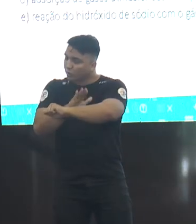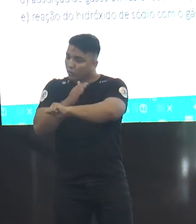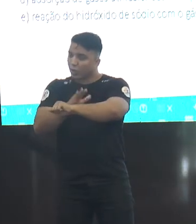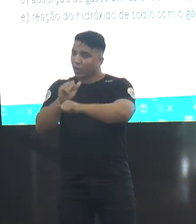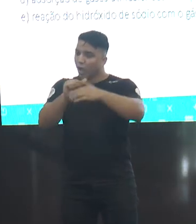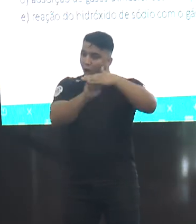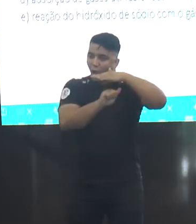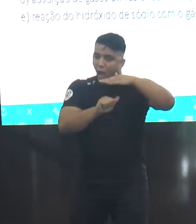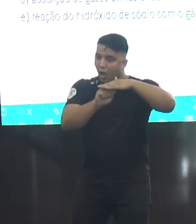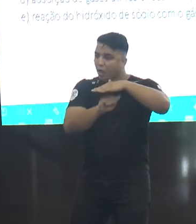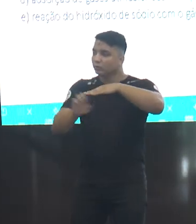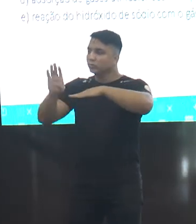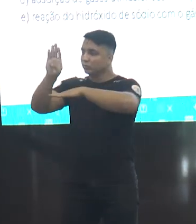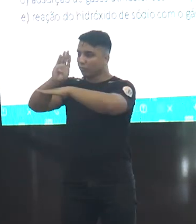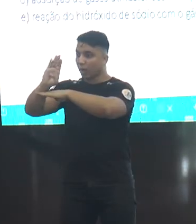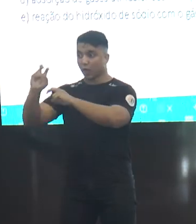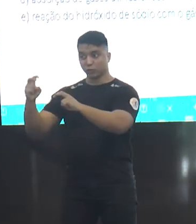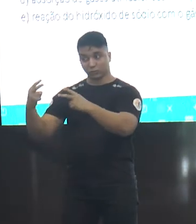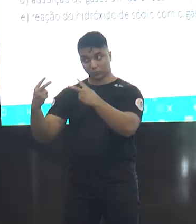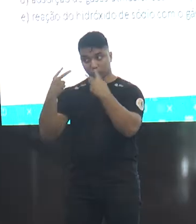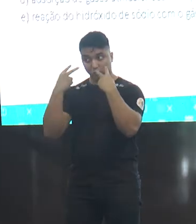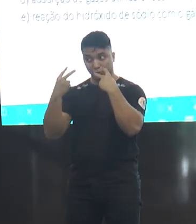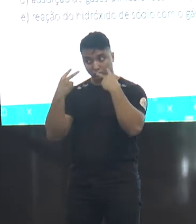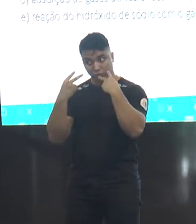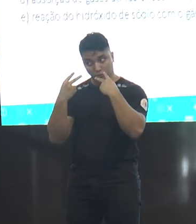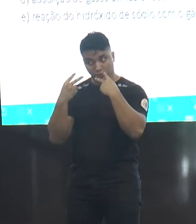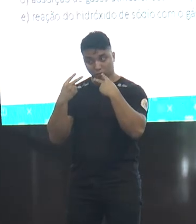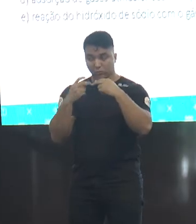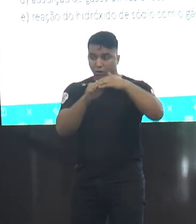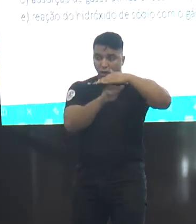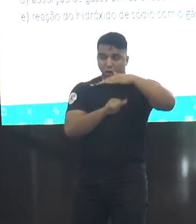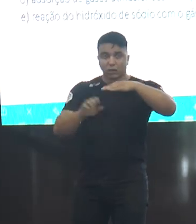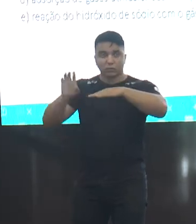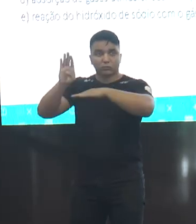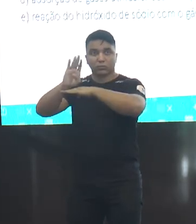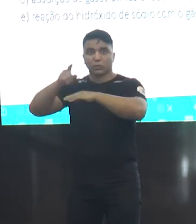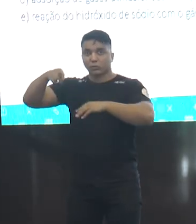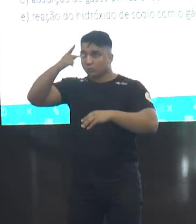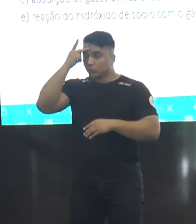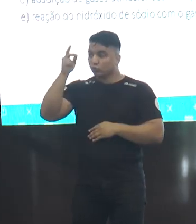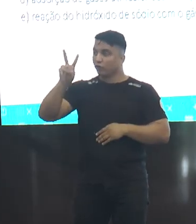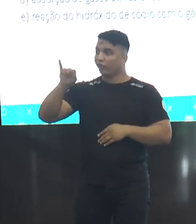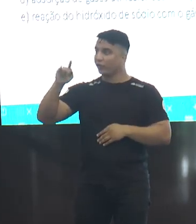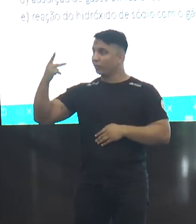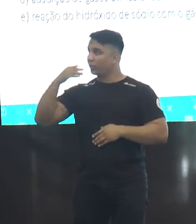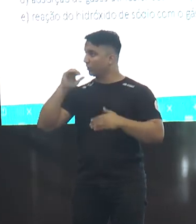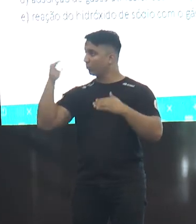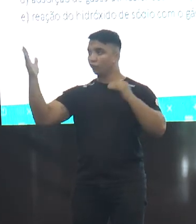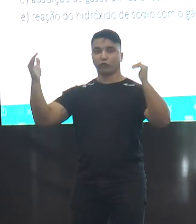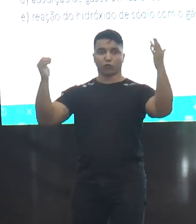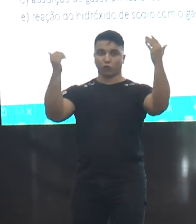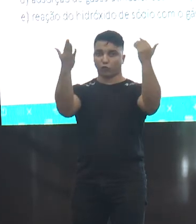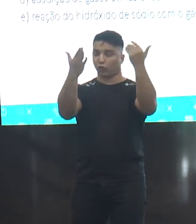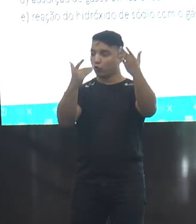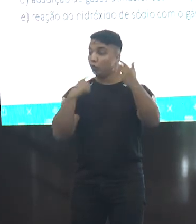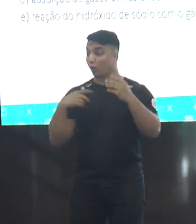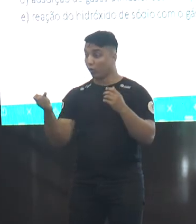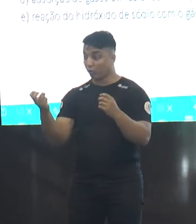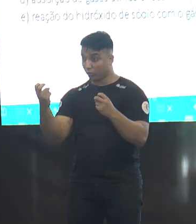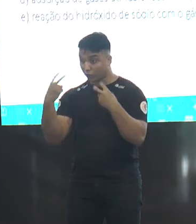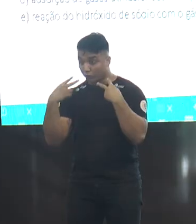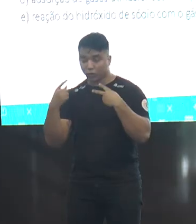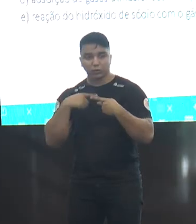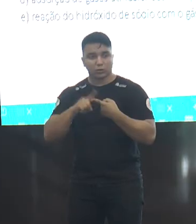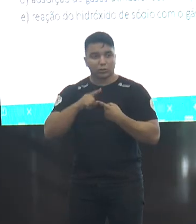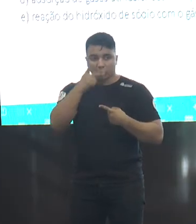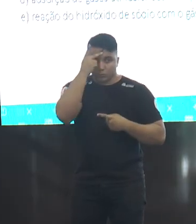que é ácido e o que é base, e eu estou contando com todo mundo, a galera que está no camarote VIP aí, a galera que está